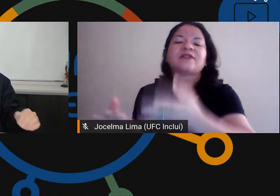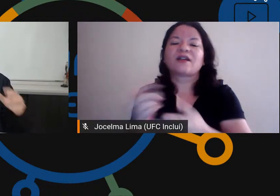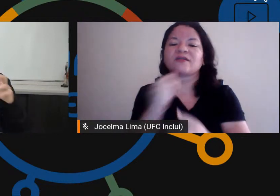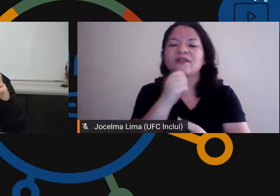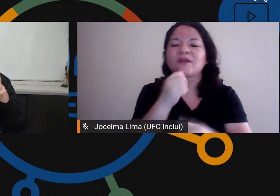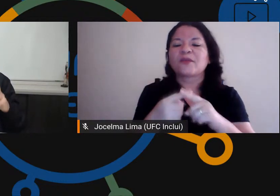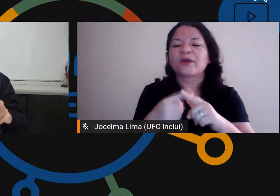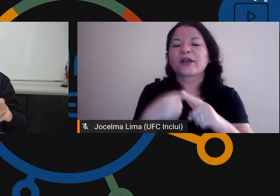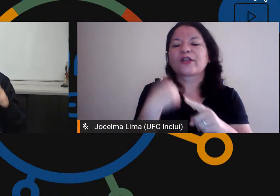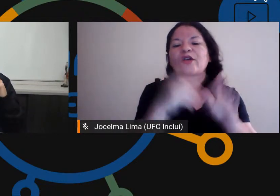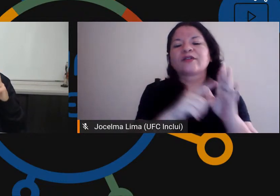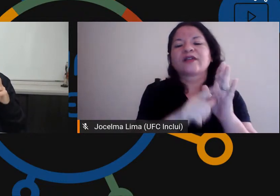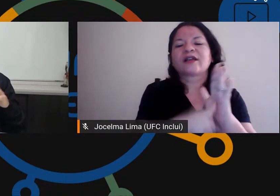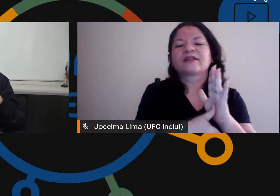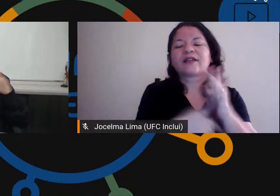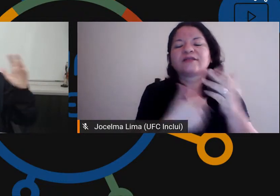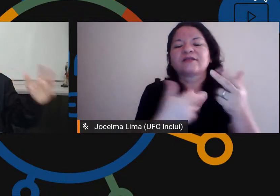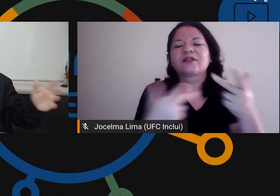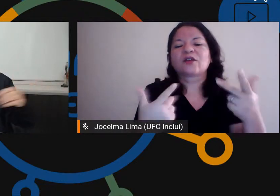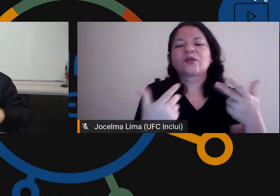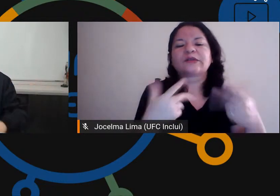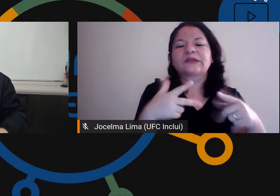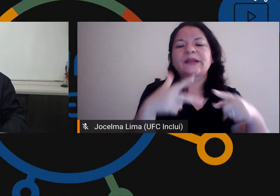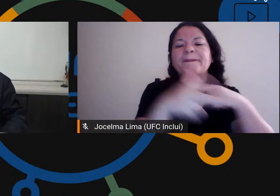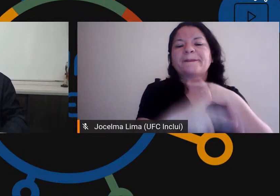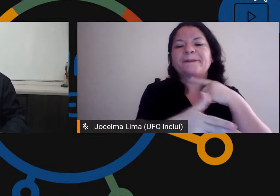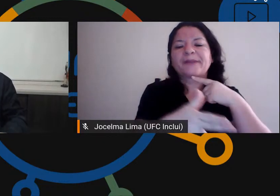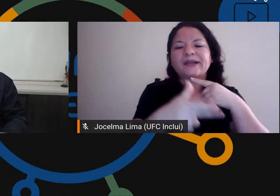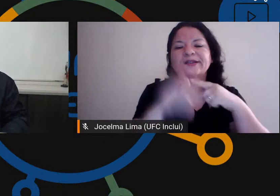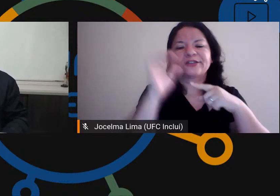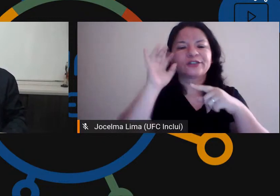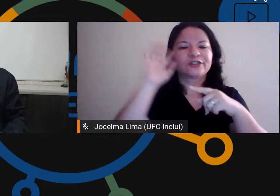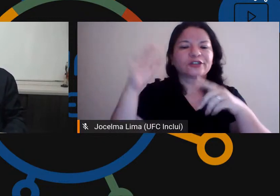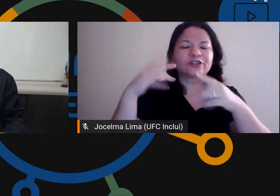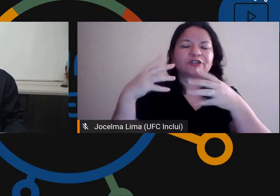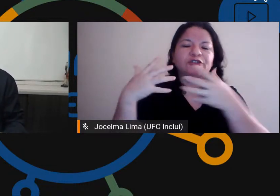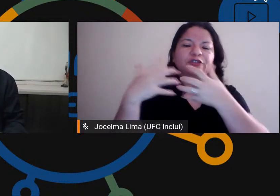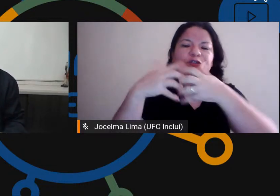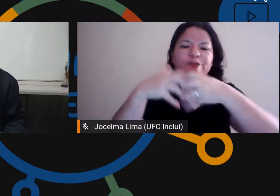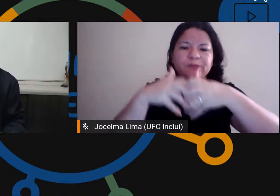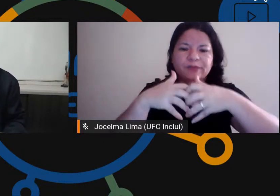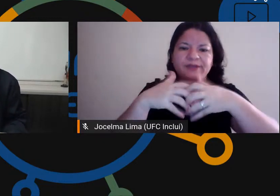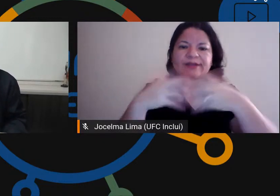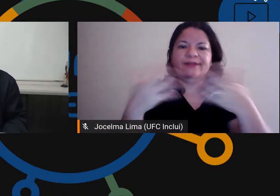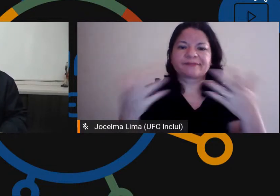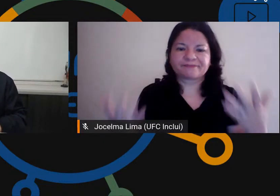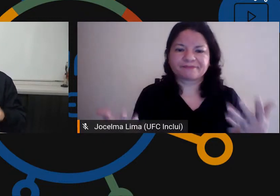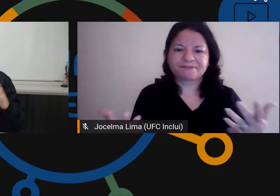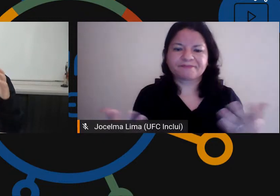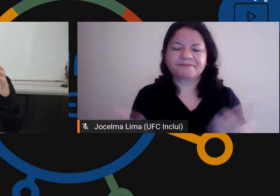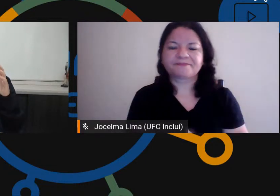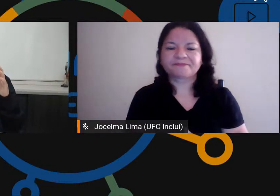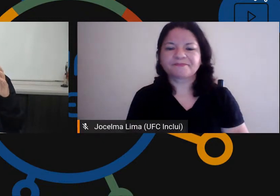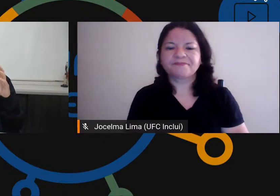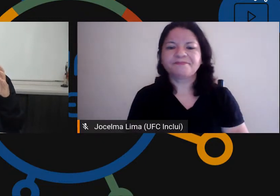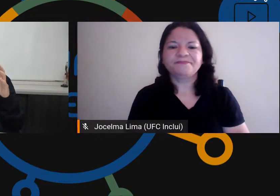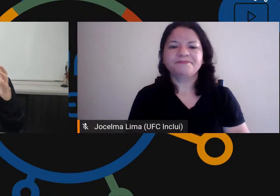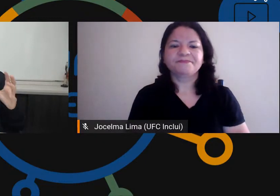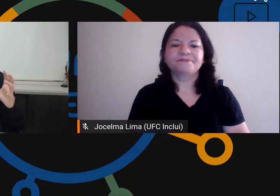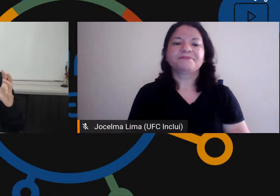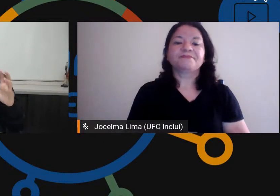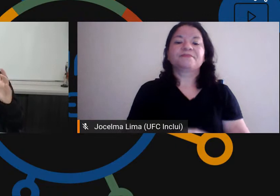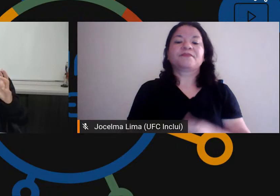alguma trava que nos impede de pensar num sentido mais amplo. E cientista pensa de forma mais ampla.